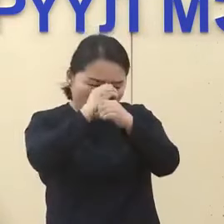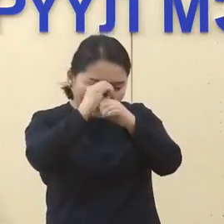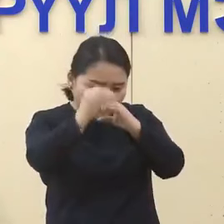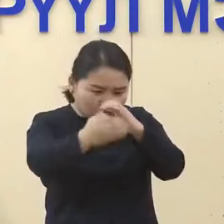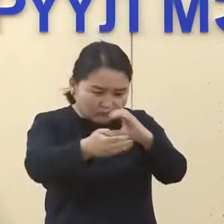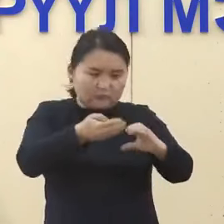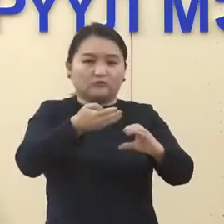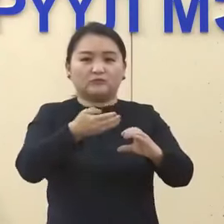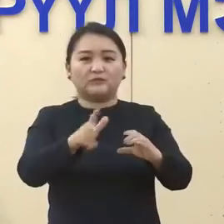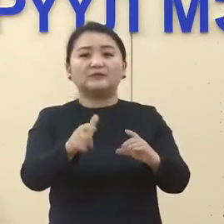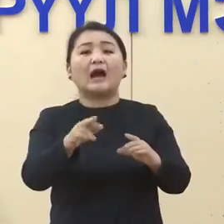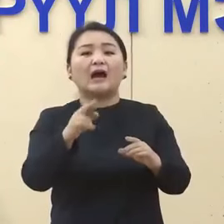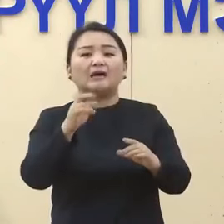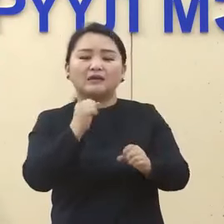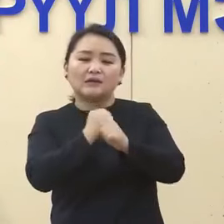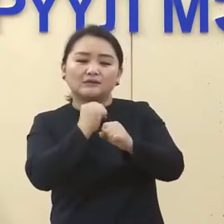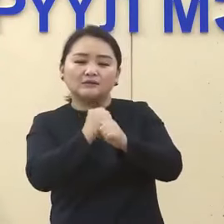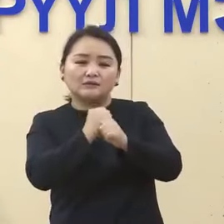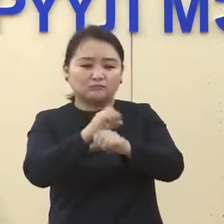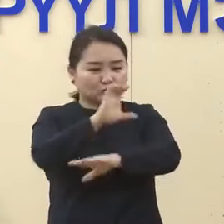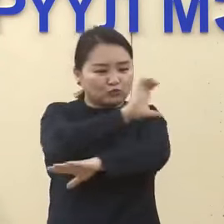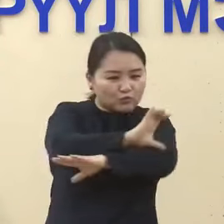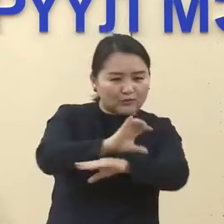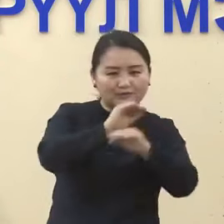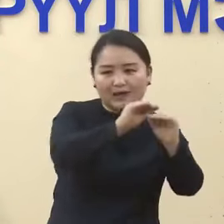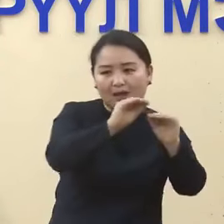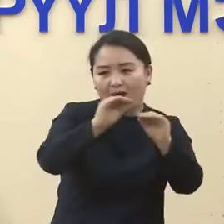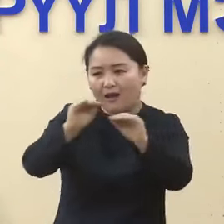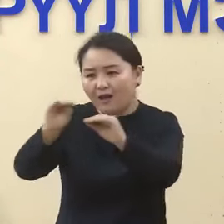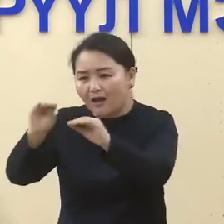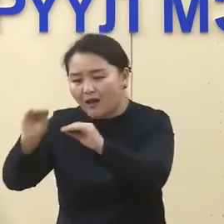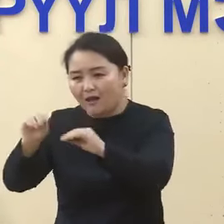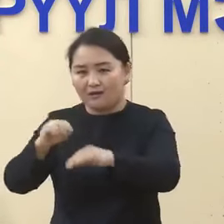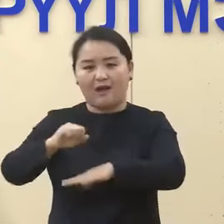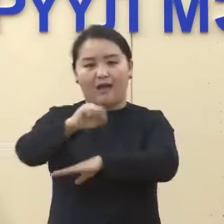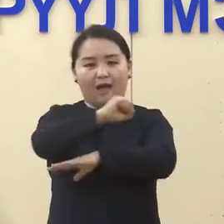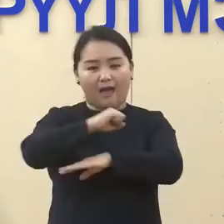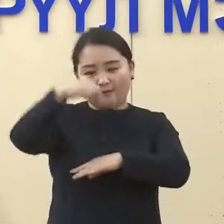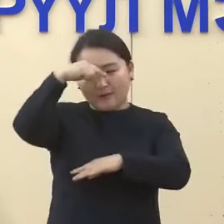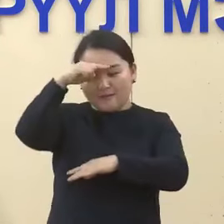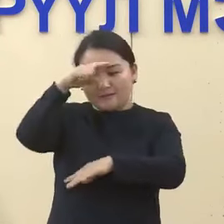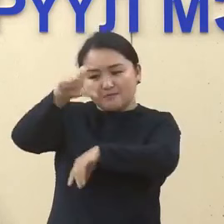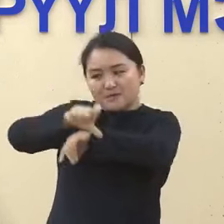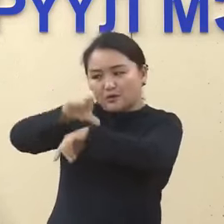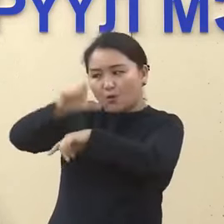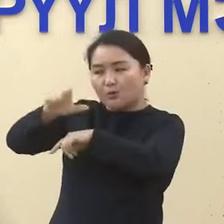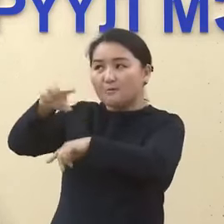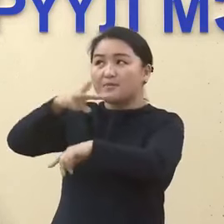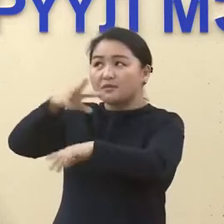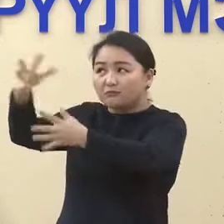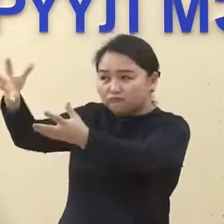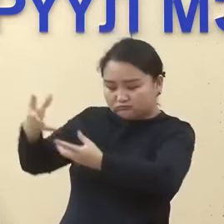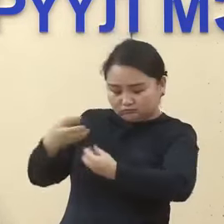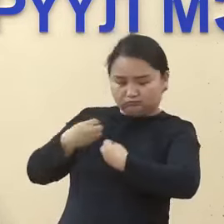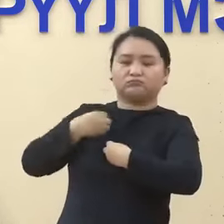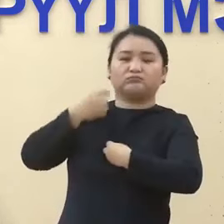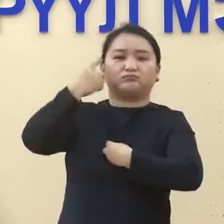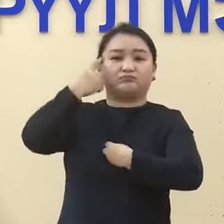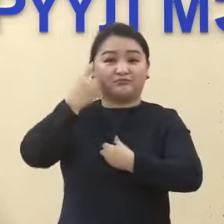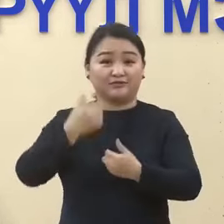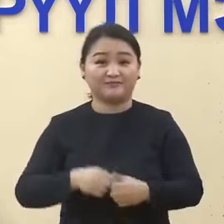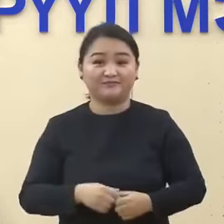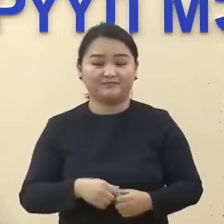бид нэр сургалт хийгээд одоо бас хэрхэн хэрэглэх талаар манай аймгийн эмчнэр бол бас мэдээлэлтэй боллоо. За бид нар тэгээ шинжилх